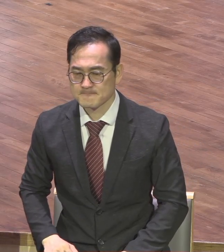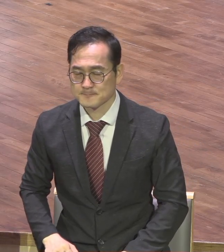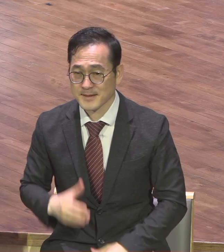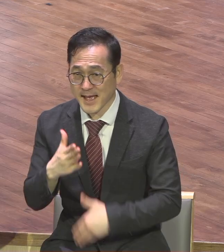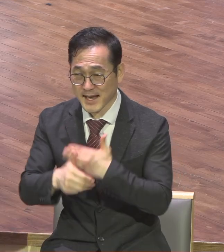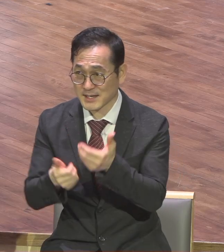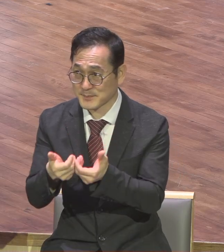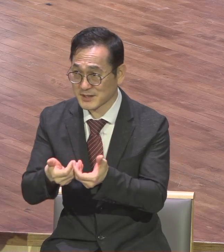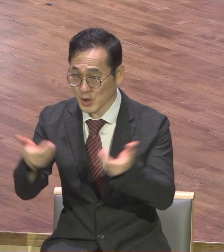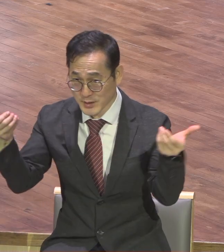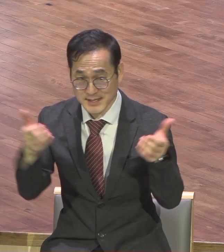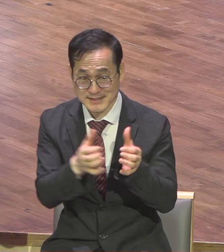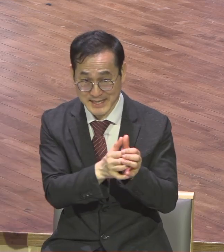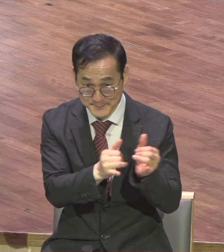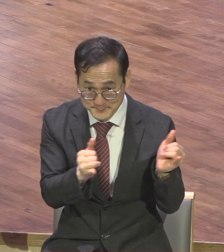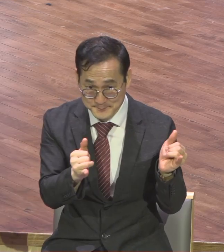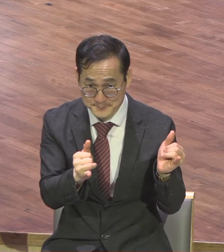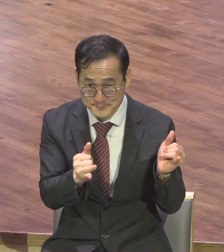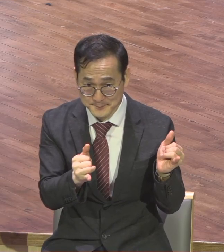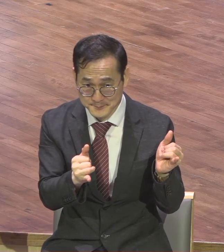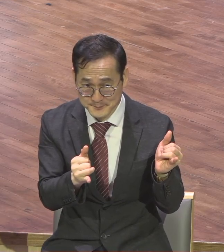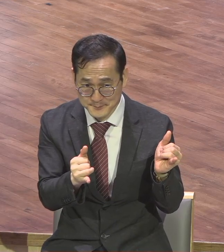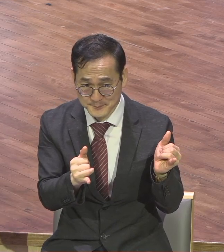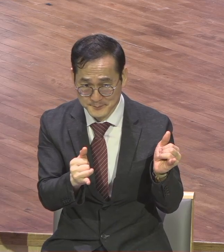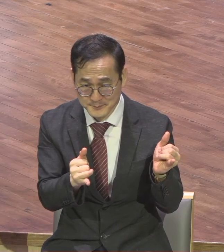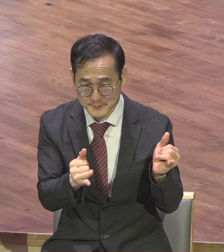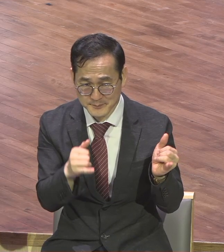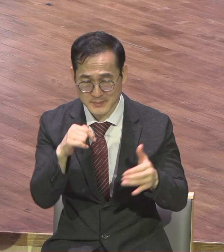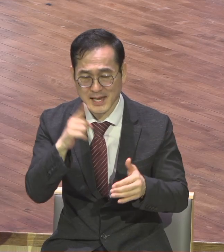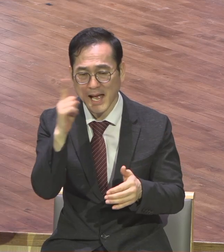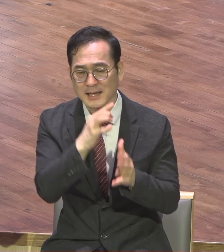하나님을 떠난 인간의 상태가 이와 같습니다.